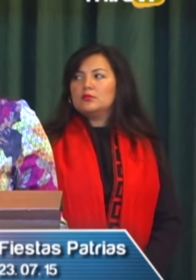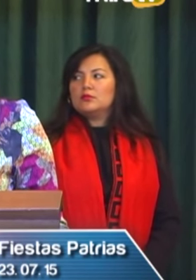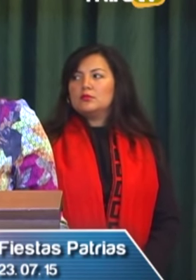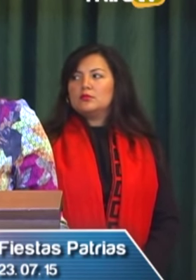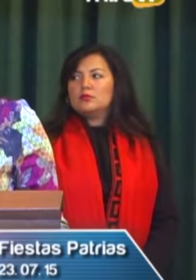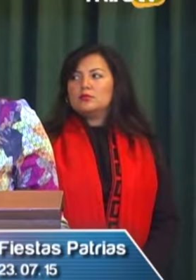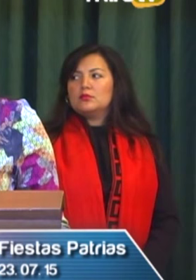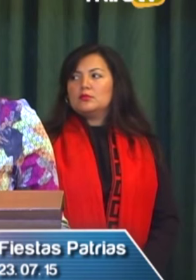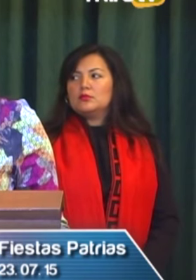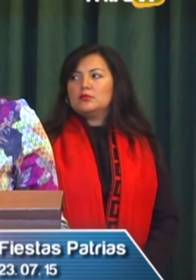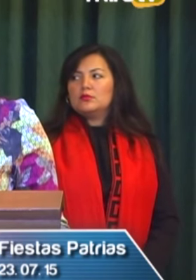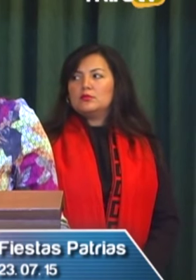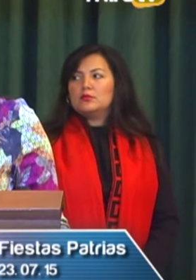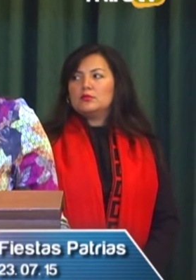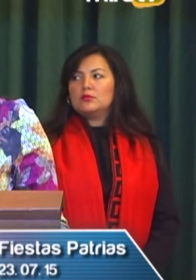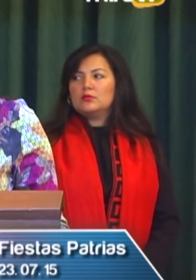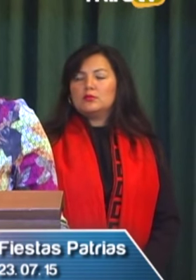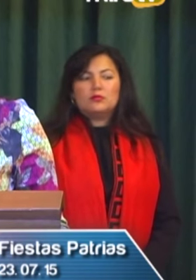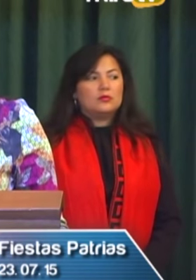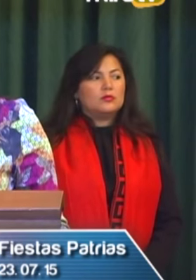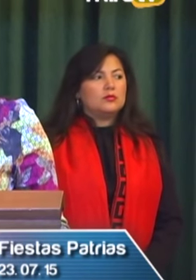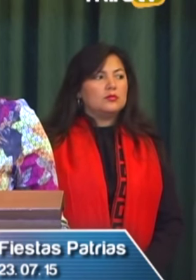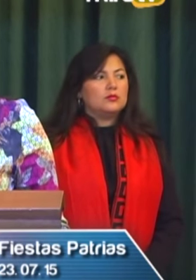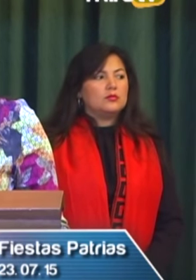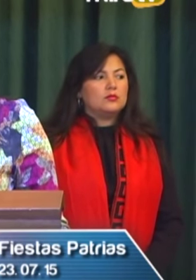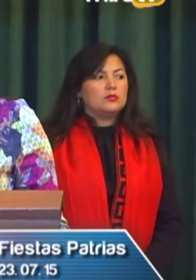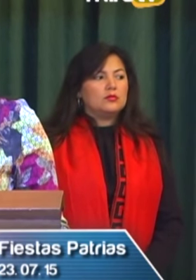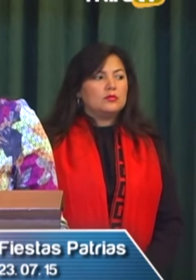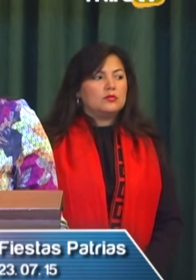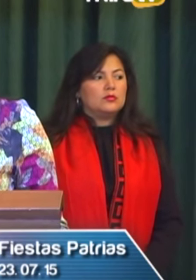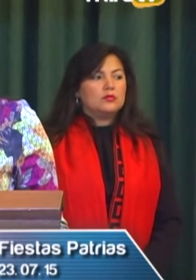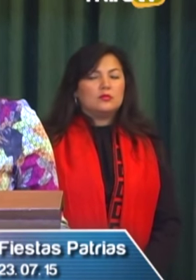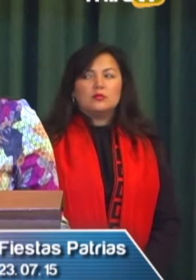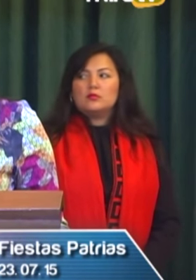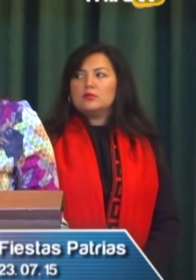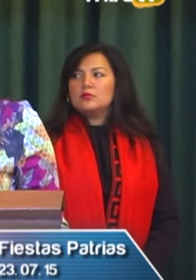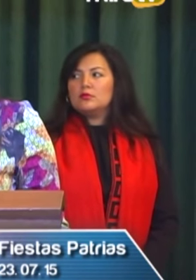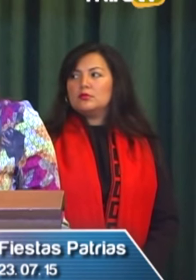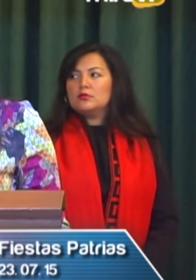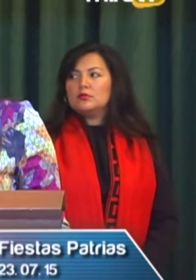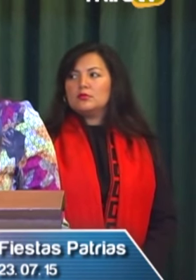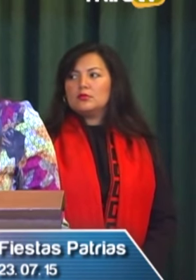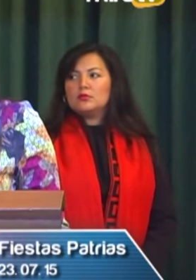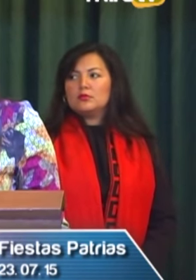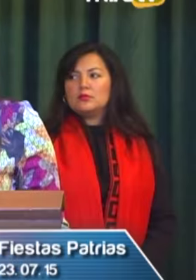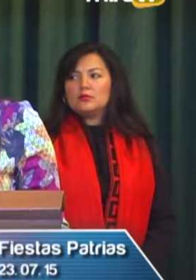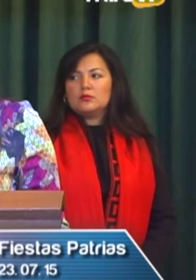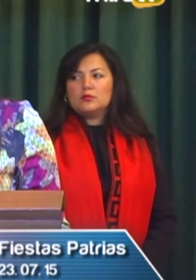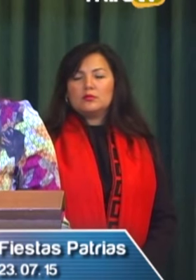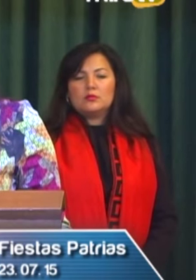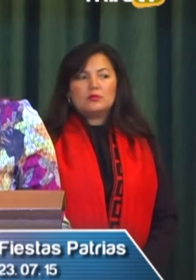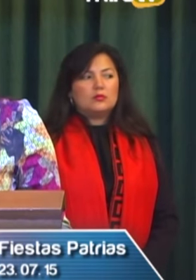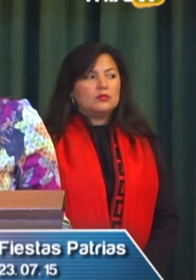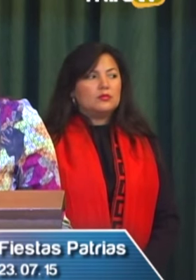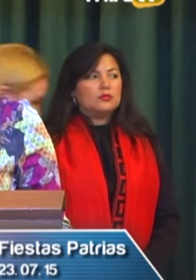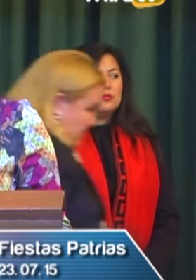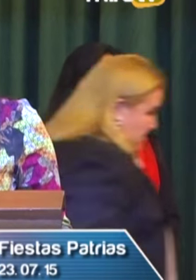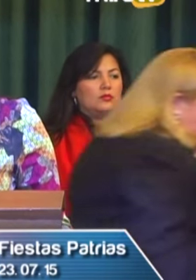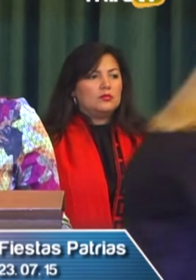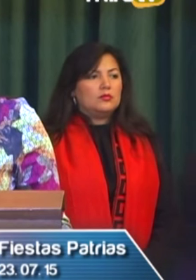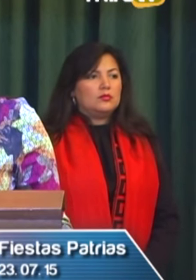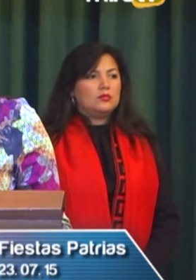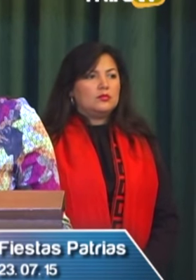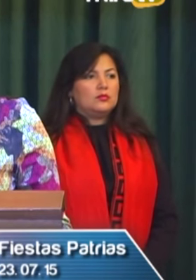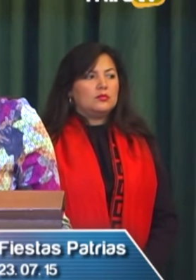de las Cortes Superiores de Justicia de Lima Norte, Cañete y Guaura, así como la implementación de los juzgados civiles de la